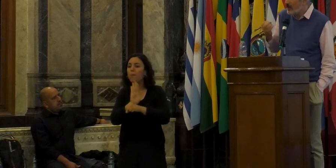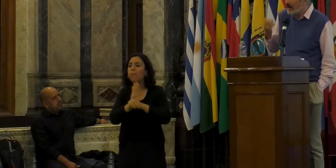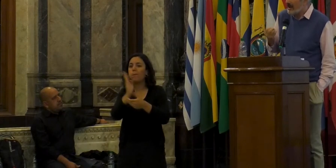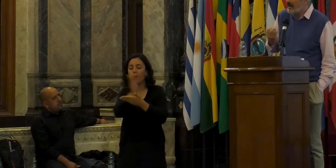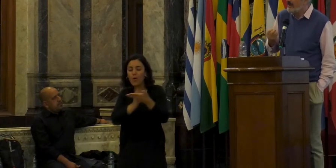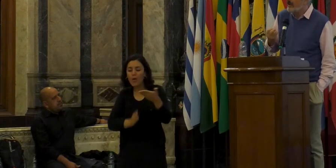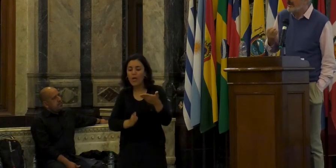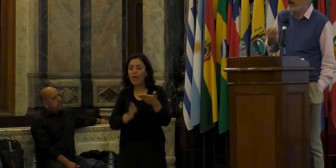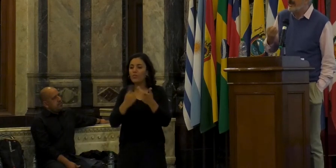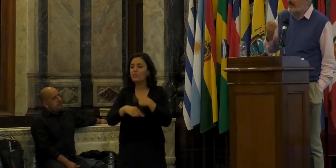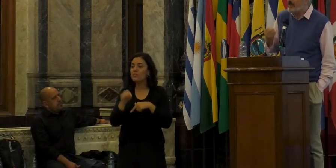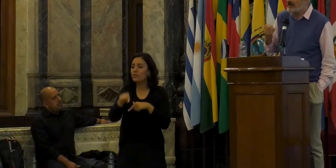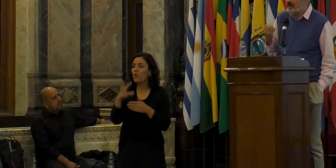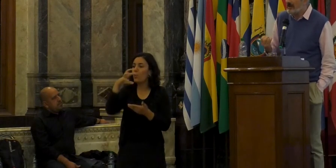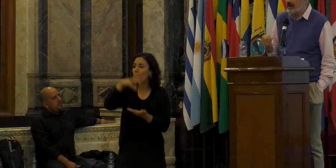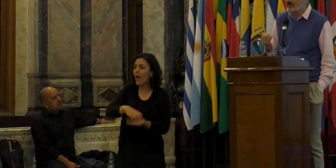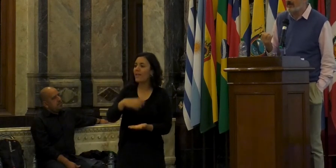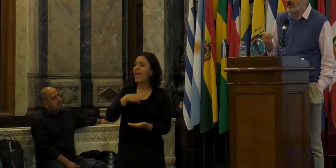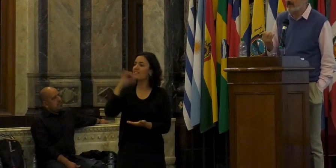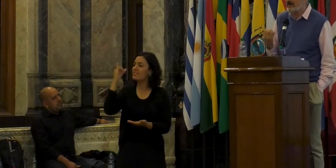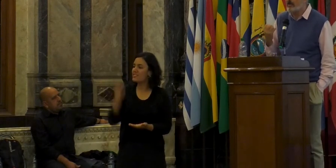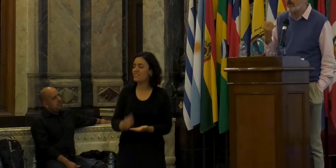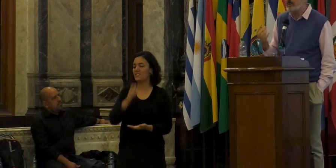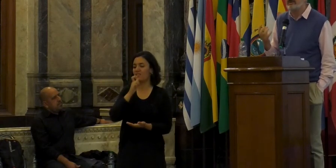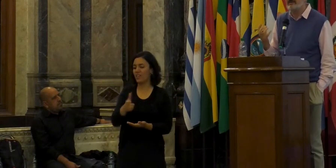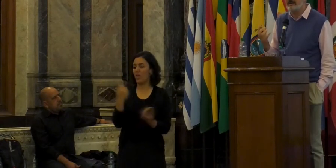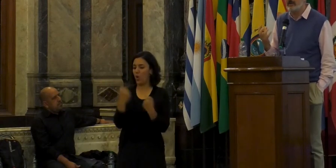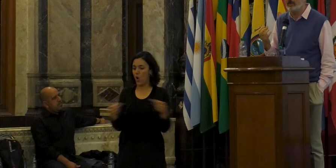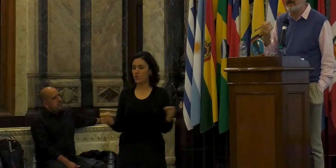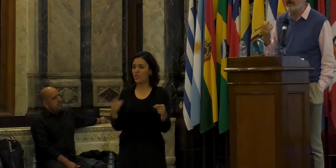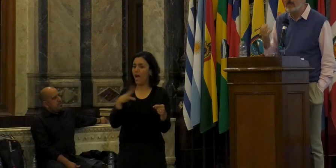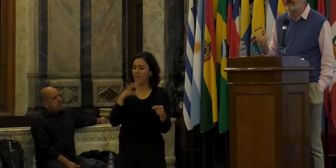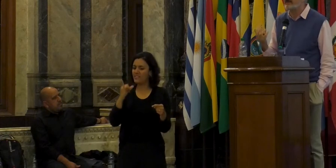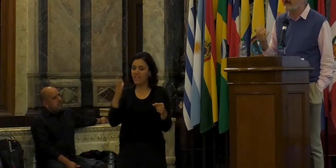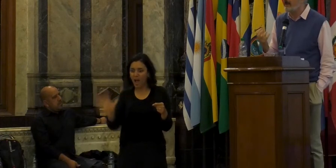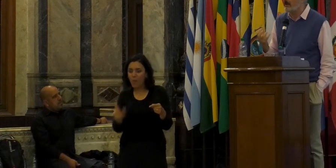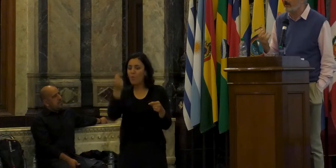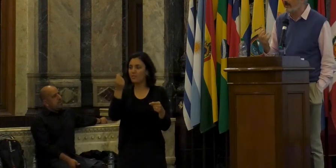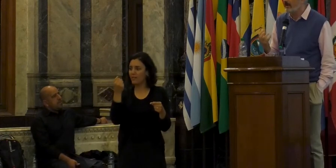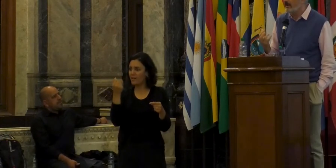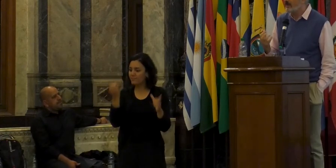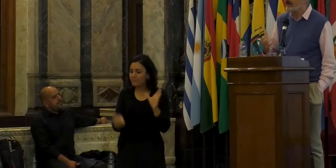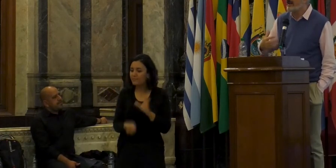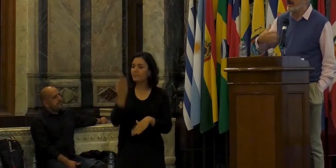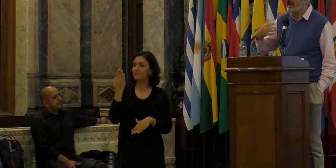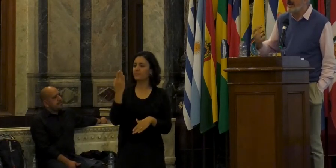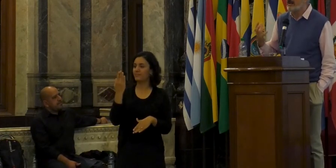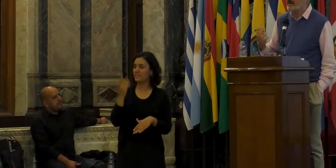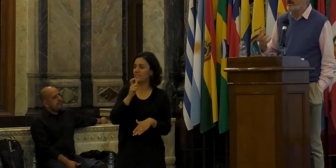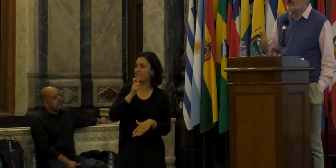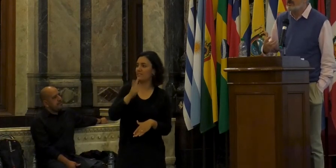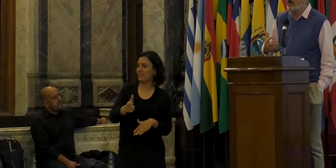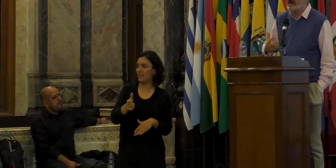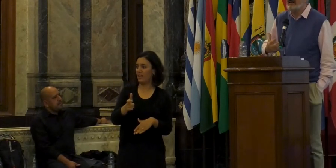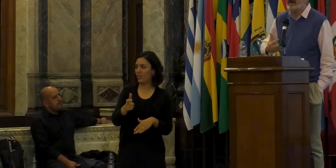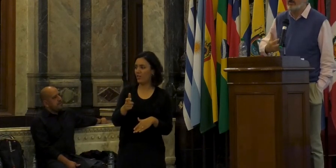sentido del lugar donde le damos sentido a las cosas, donde se produce sentido, donde se inventa sentido, donde se recrea.